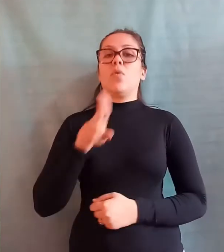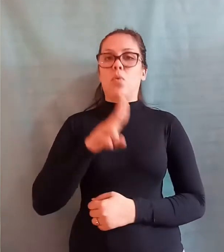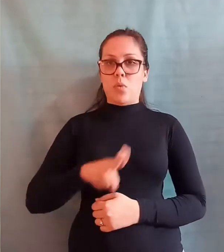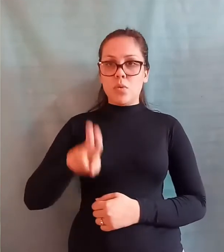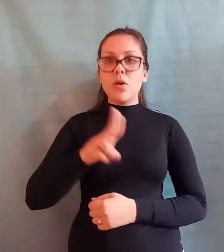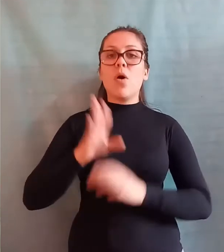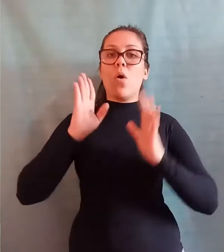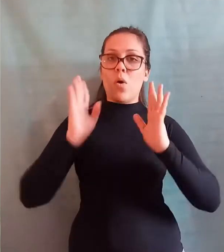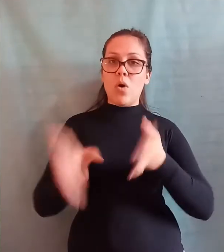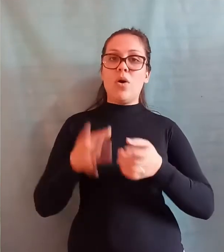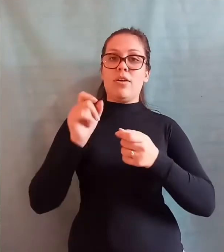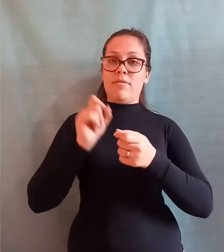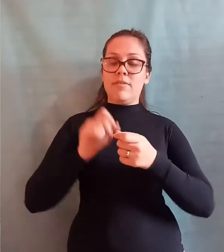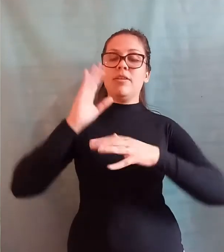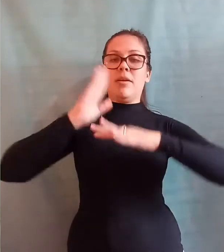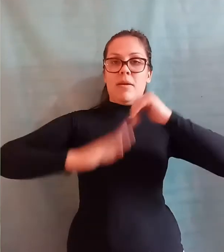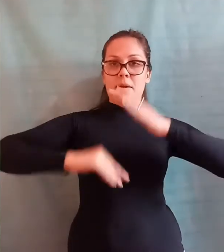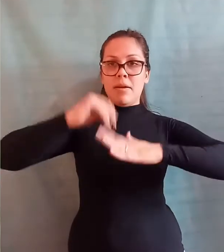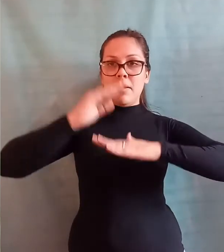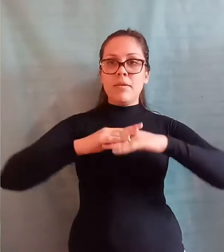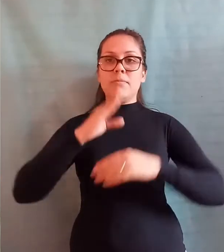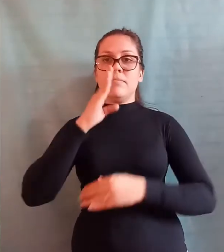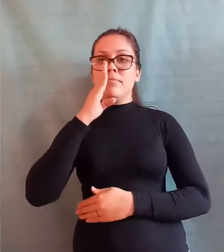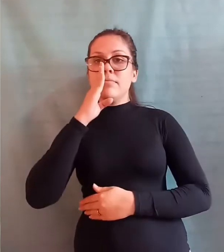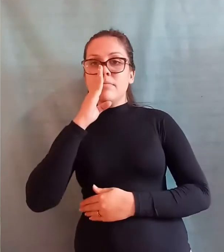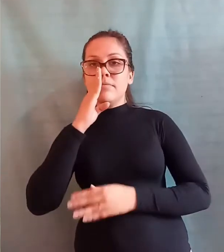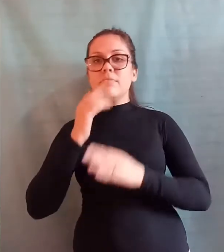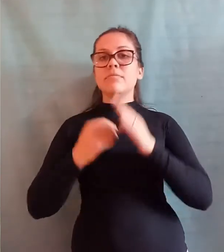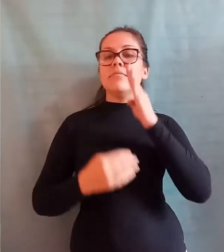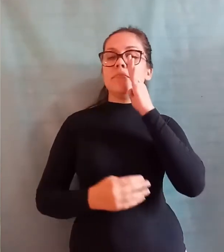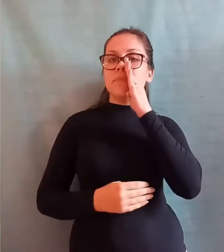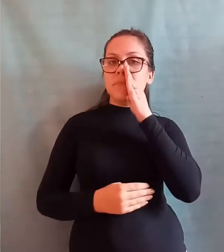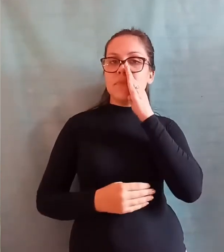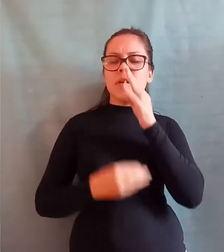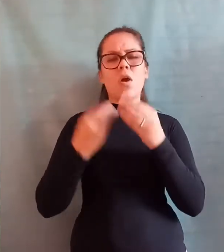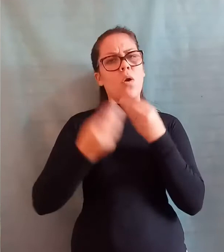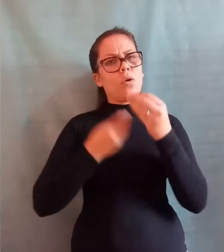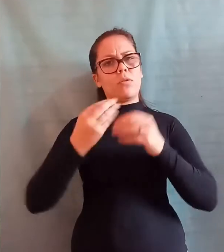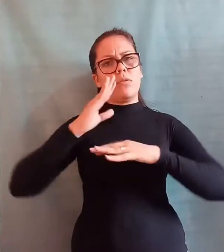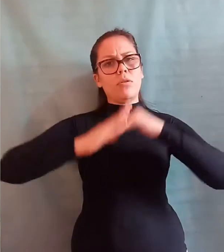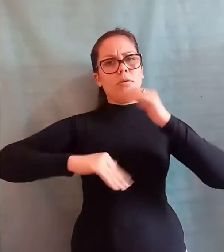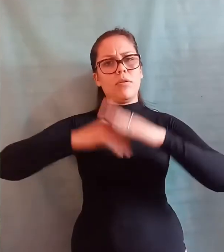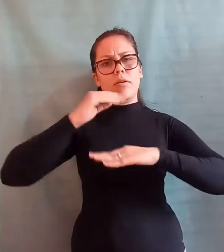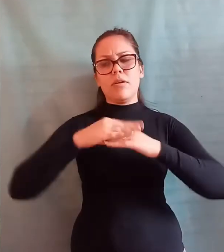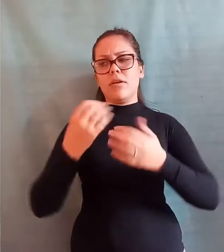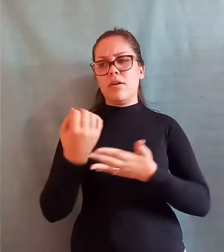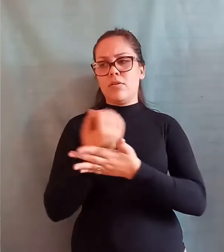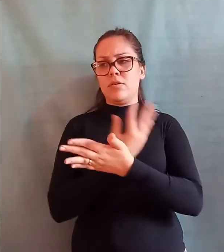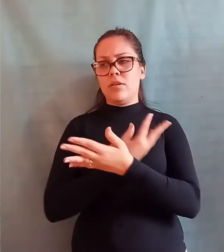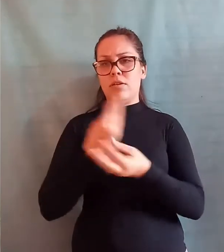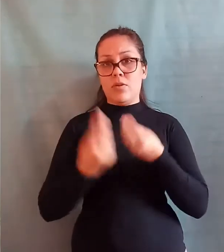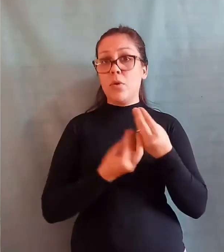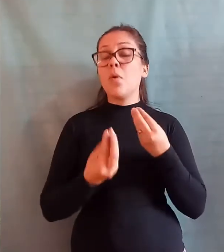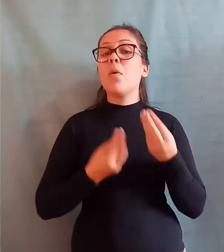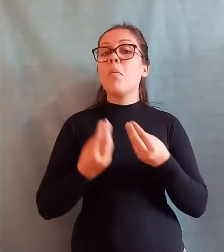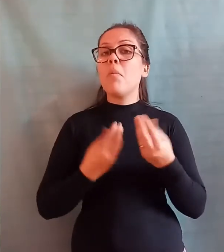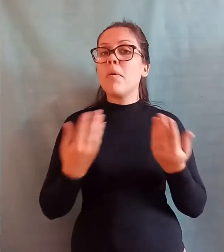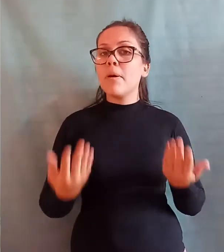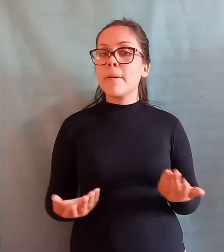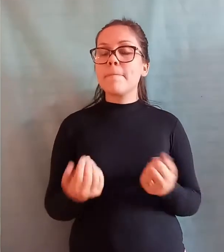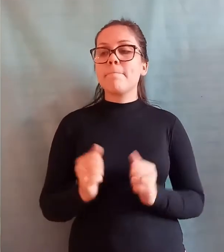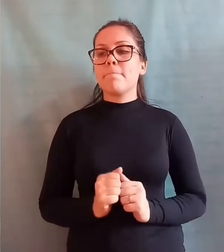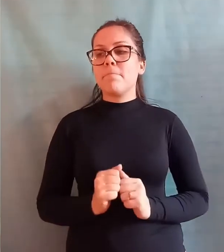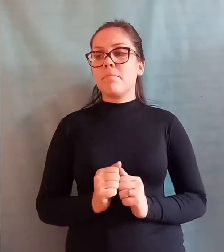que a gente vai usar para fazer a nossa prática das narinas alternadas. Como essa prática funciona?